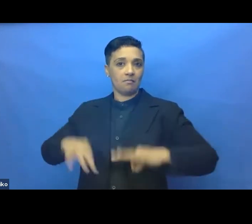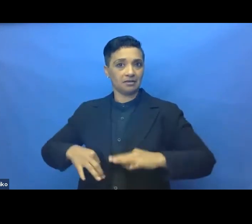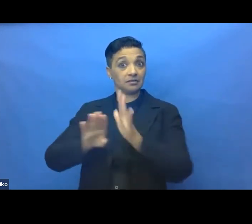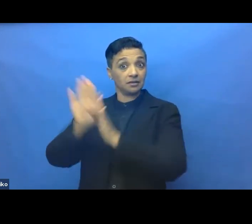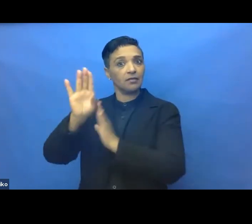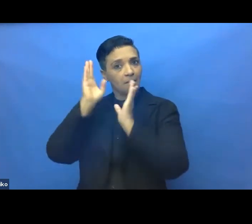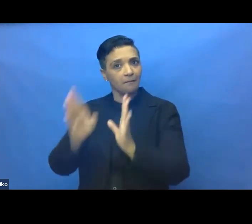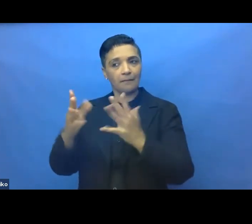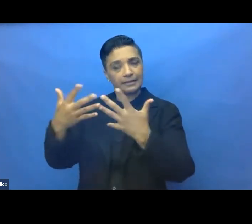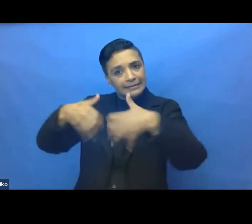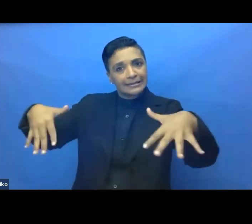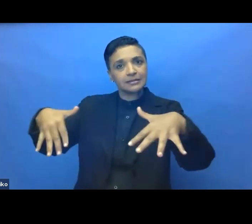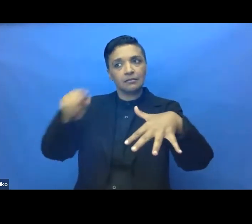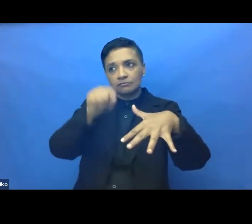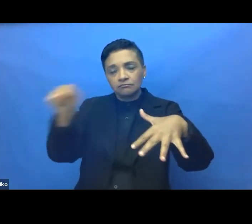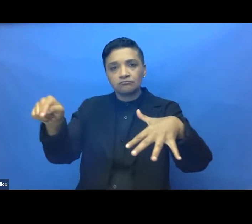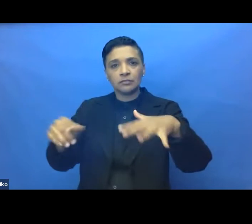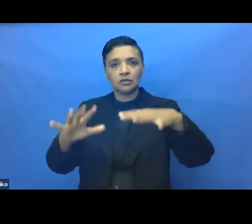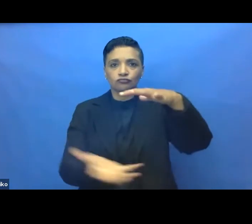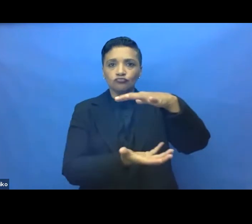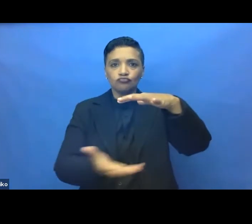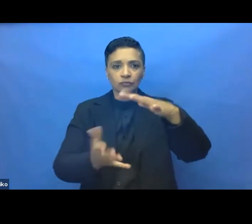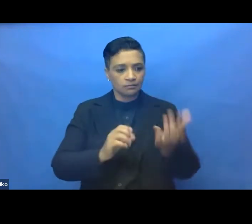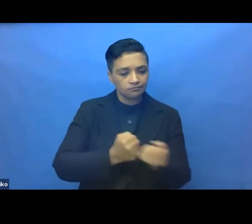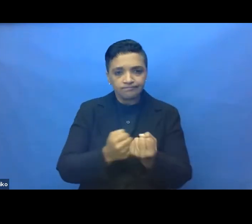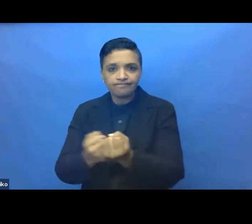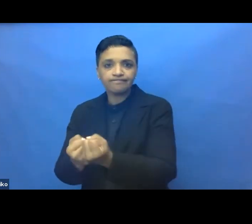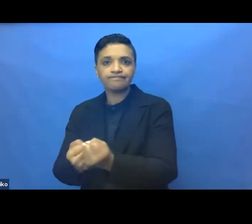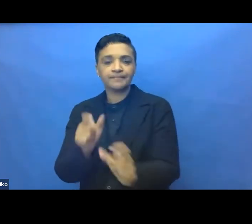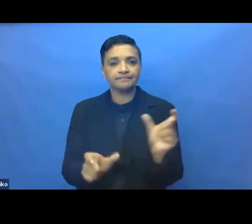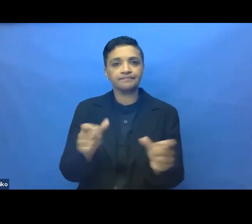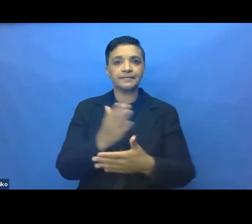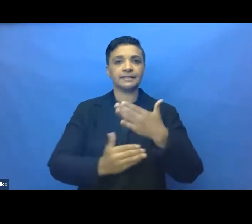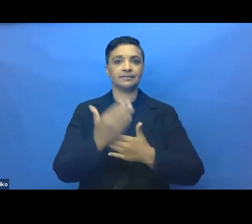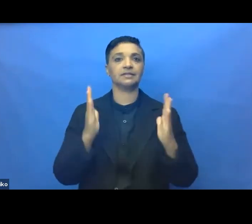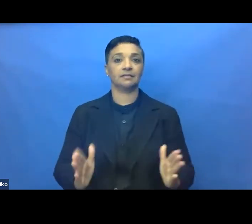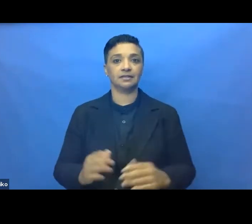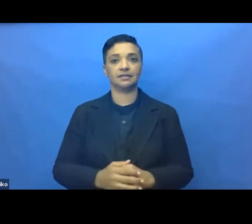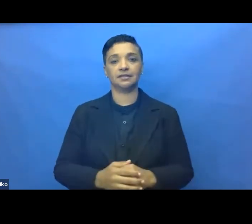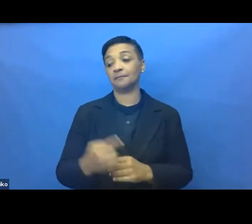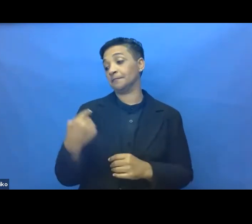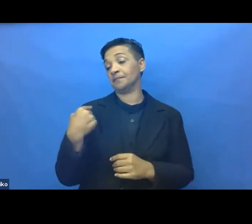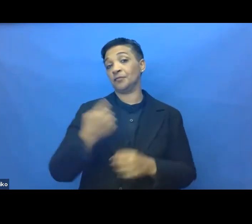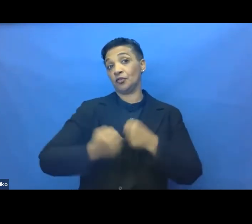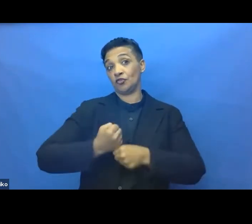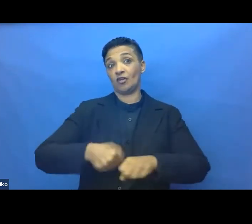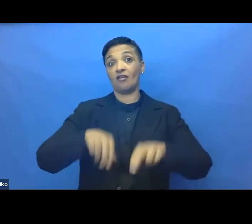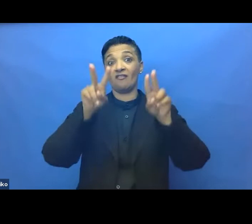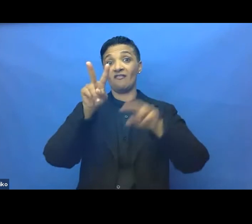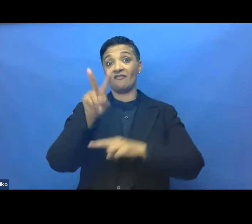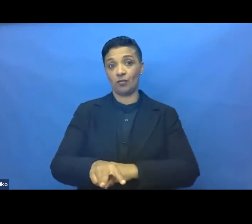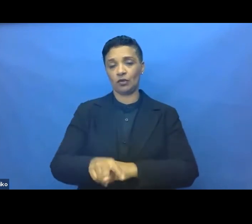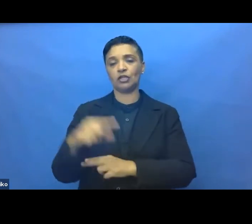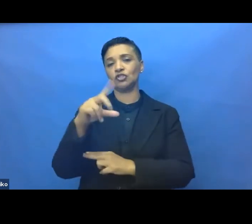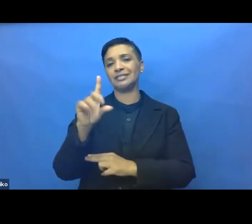de fournir une aide accrue aux personnes handicapées dans les pays en développement. Aussi, au mois de février de